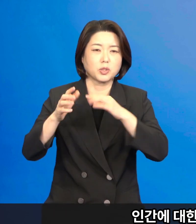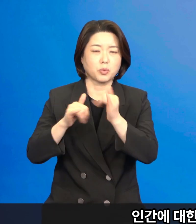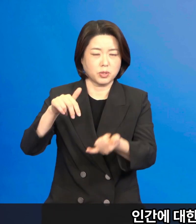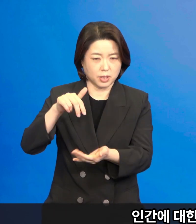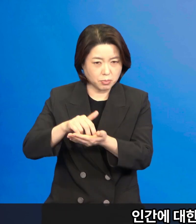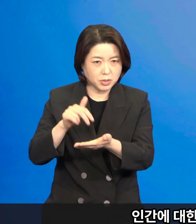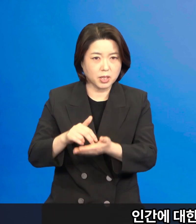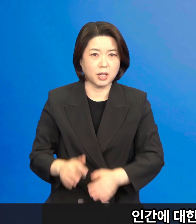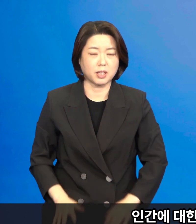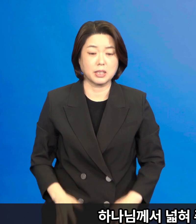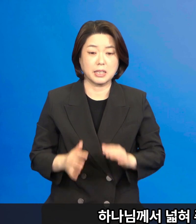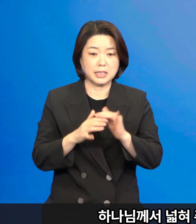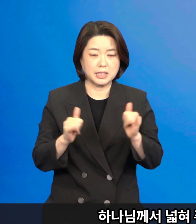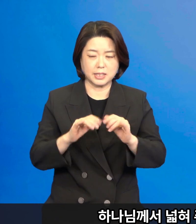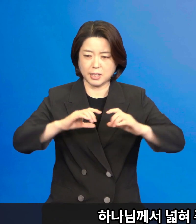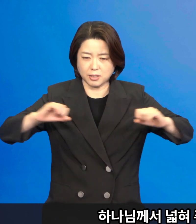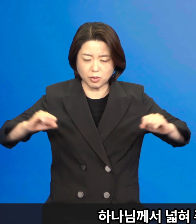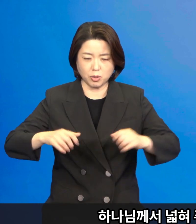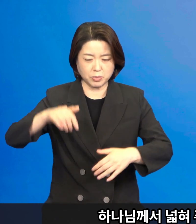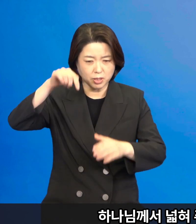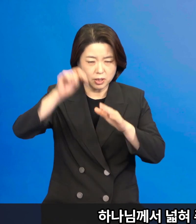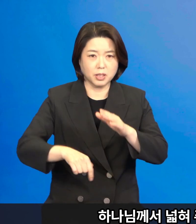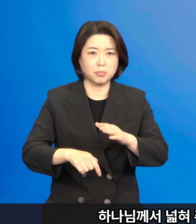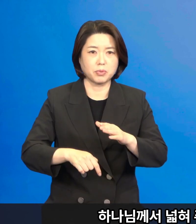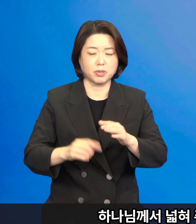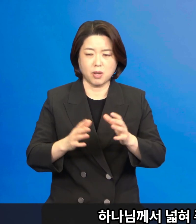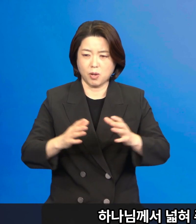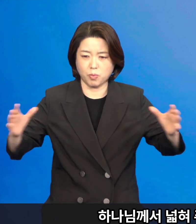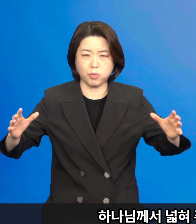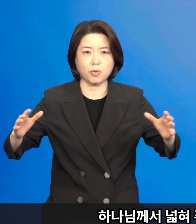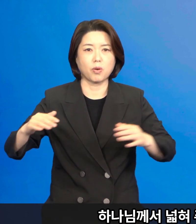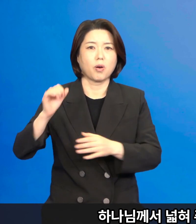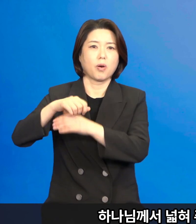대한 이해의 넓이와 깊이를 하나님께서 넓혀주시고 깊게 해주시는 거예요.